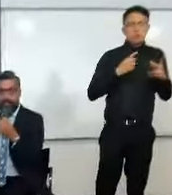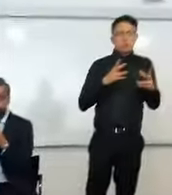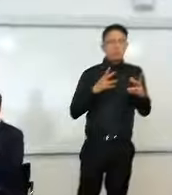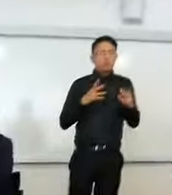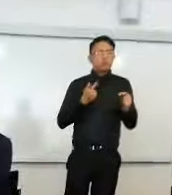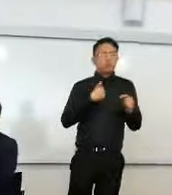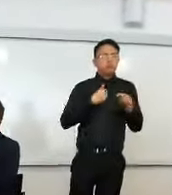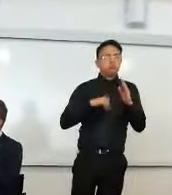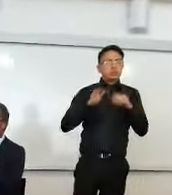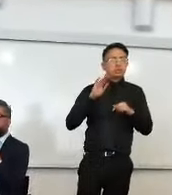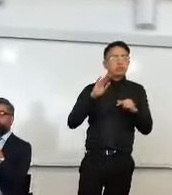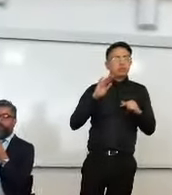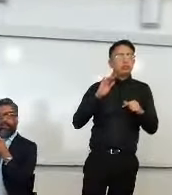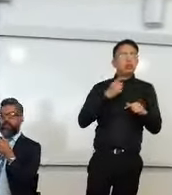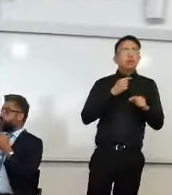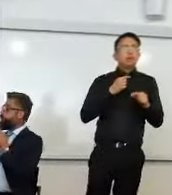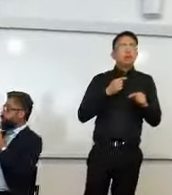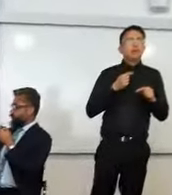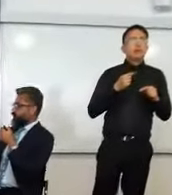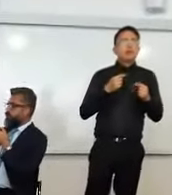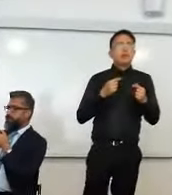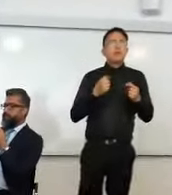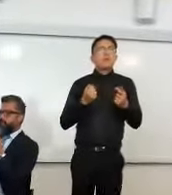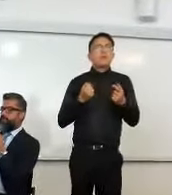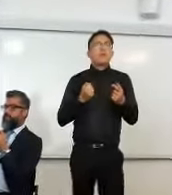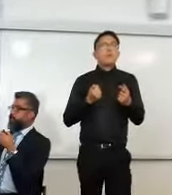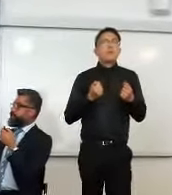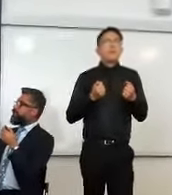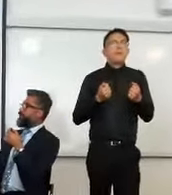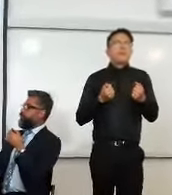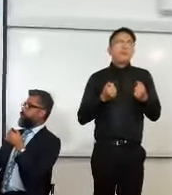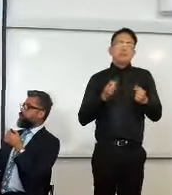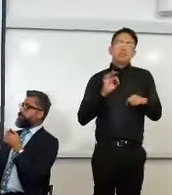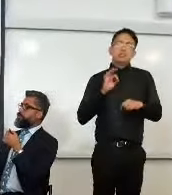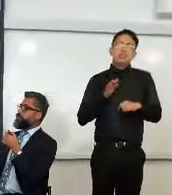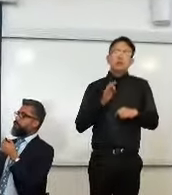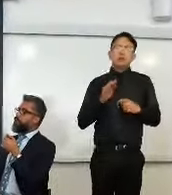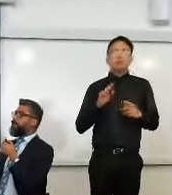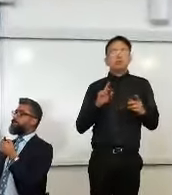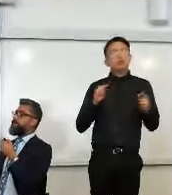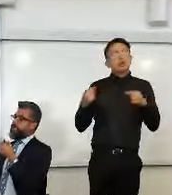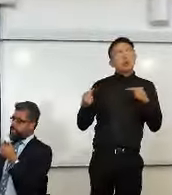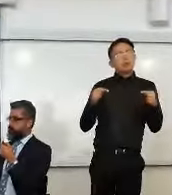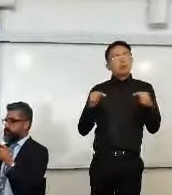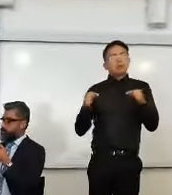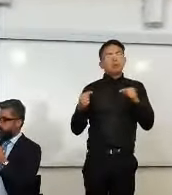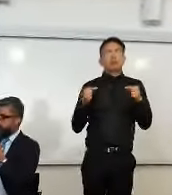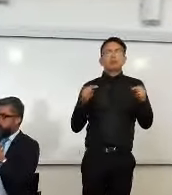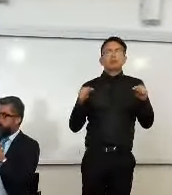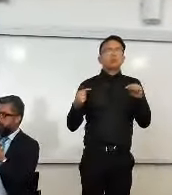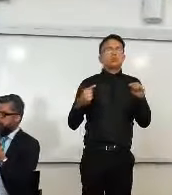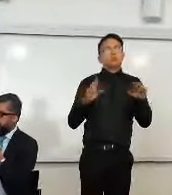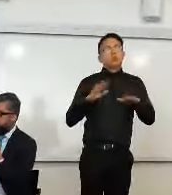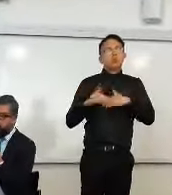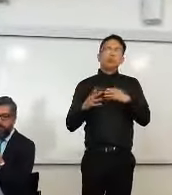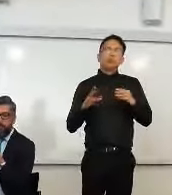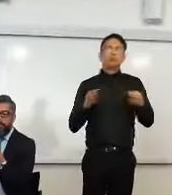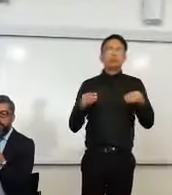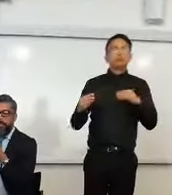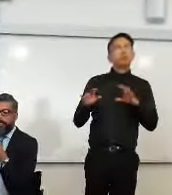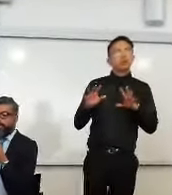la vehemencia del caso, pero también tratando de ser conciliadores y, lo que tú decías, de alguna manera, ceder algunas cosas, entre comillas,